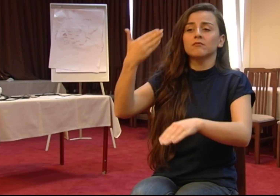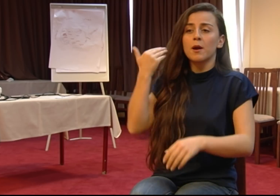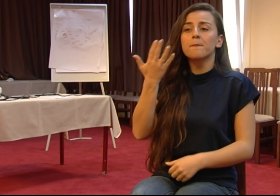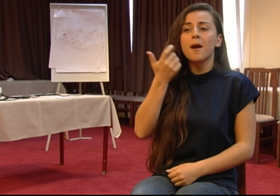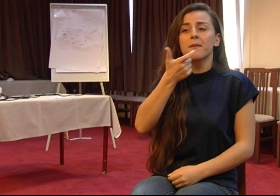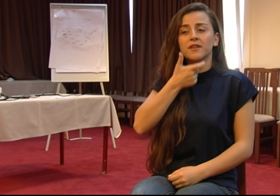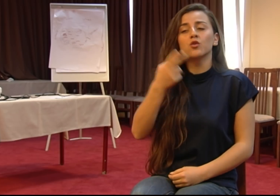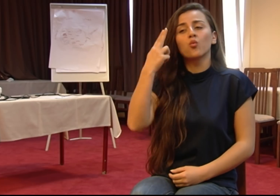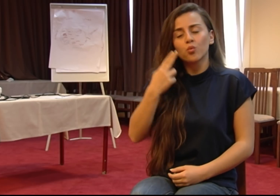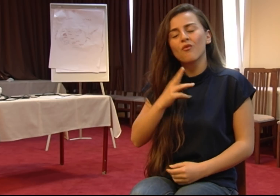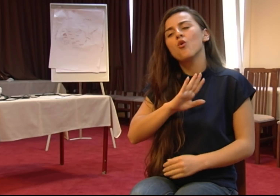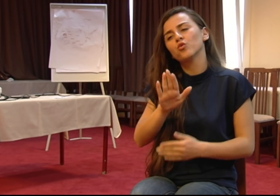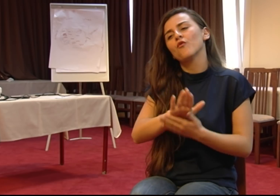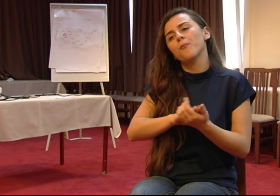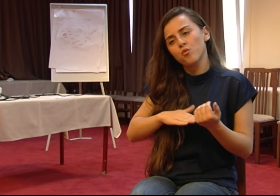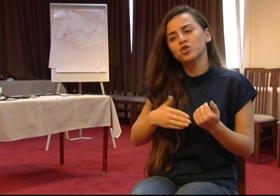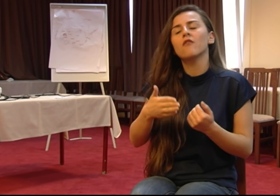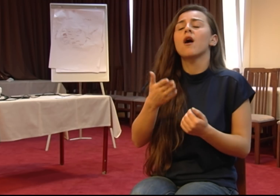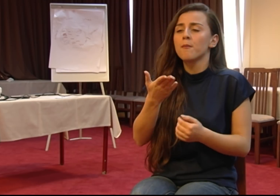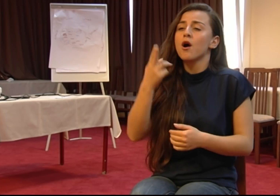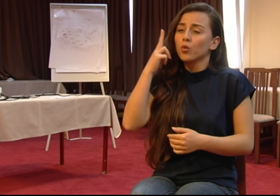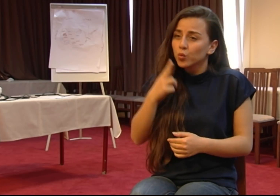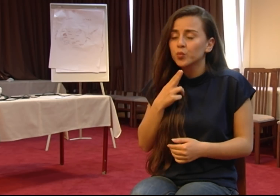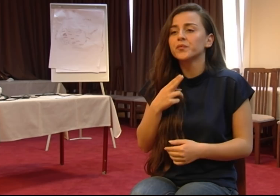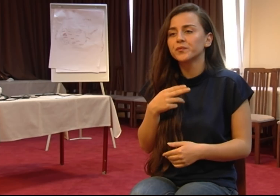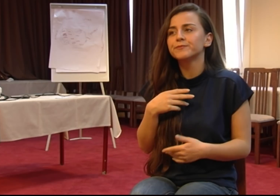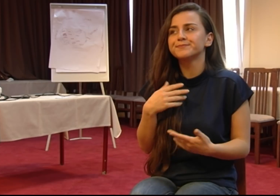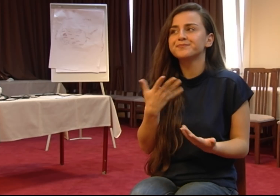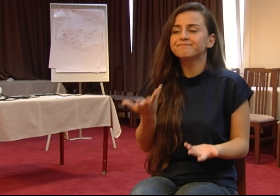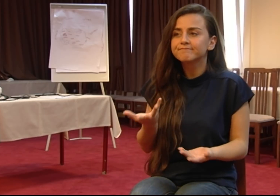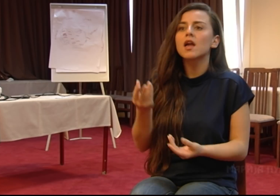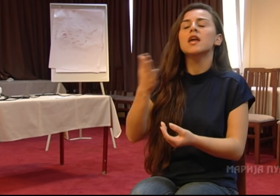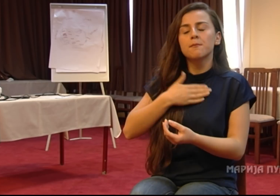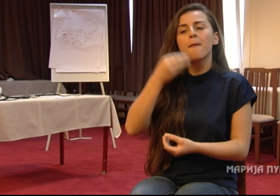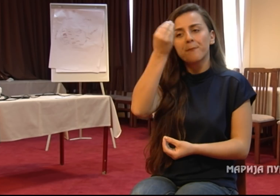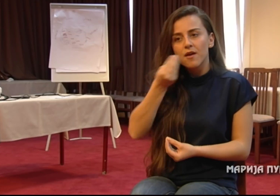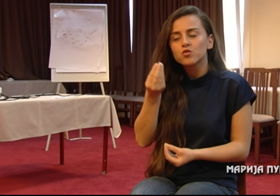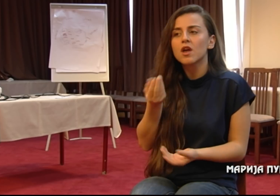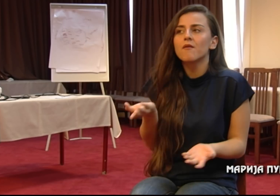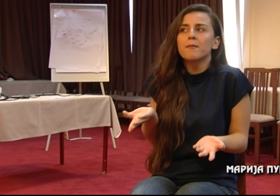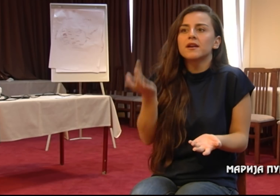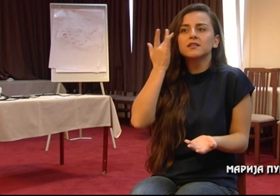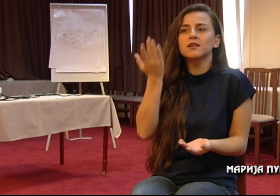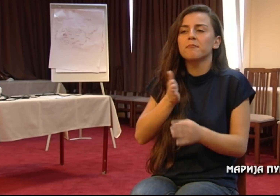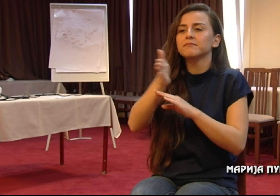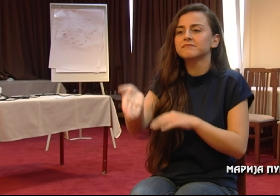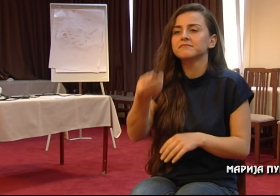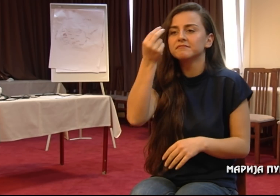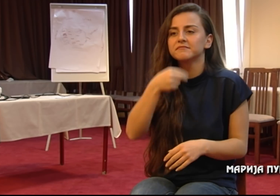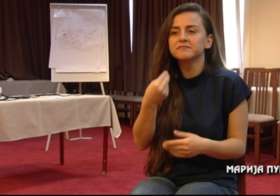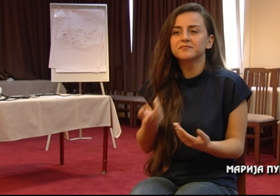православни христијани, ама се се сведувало на тоа да запалиме свеќа и толку. Јас уште од малечка имав